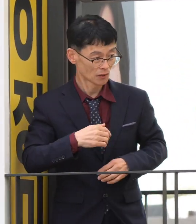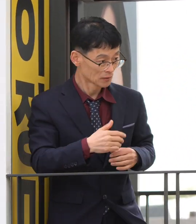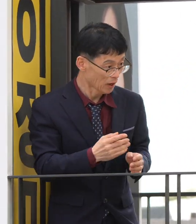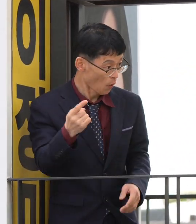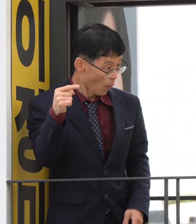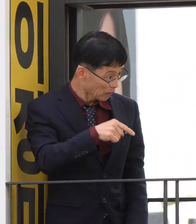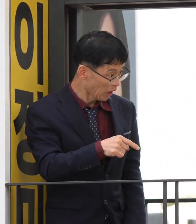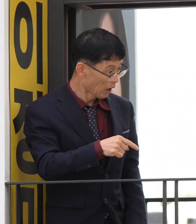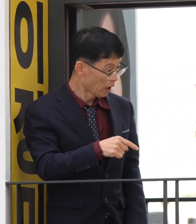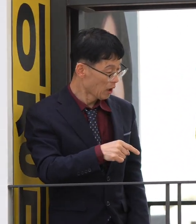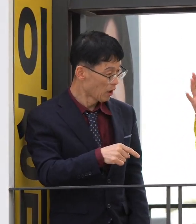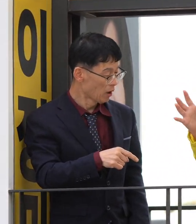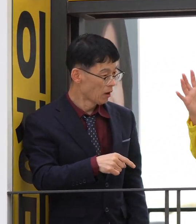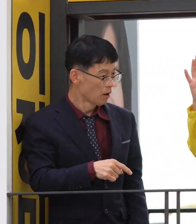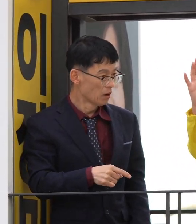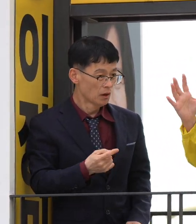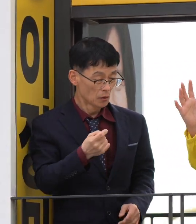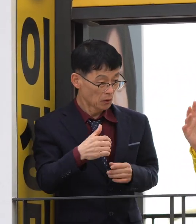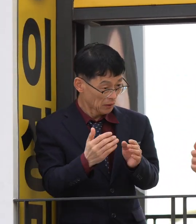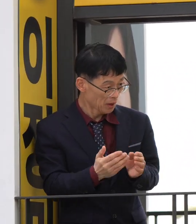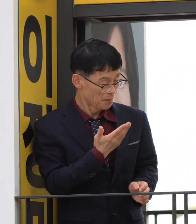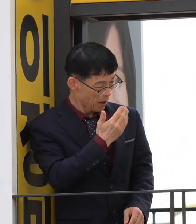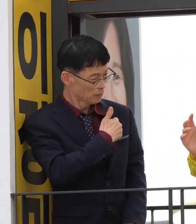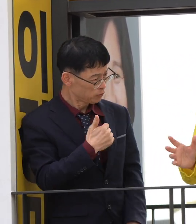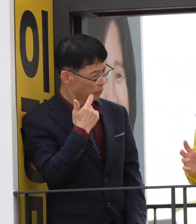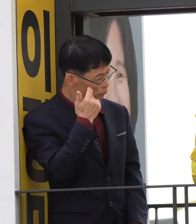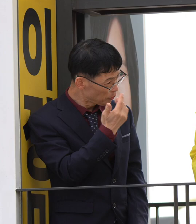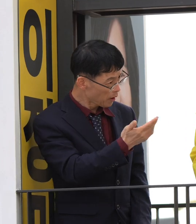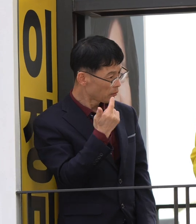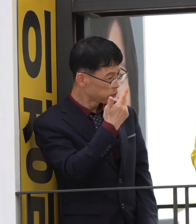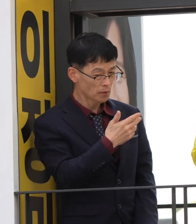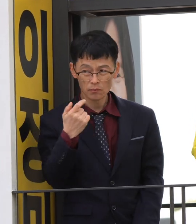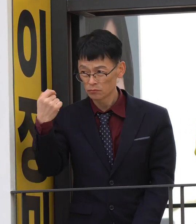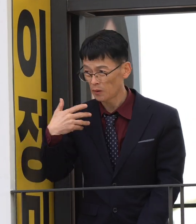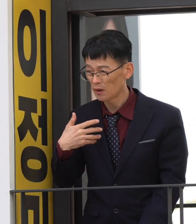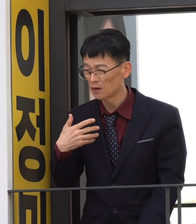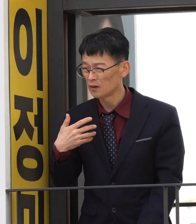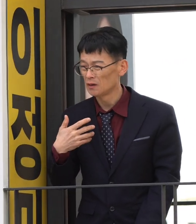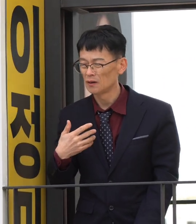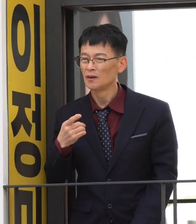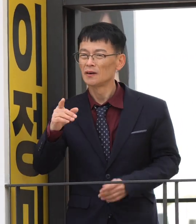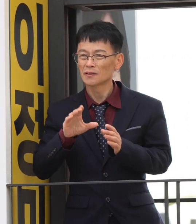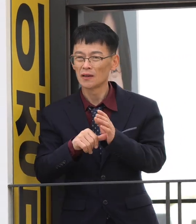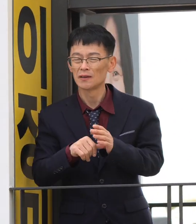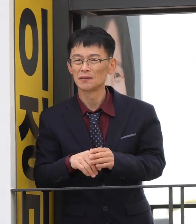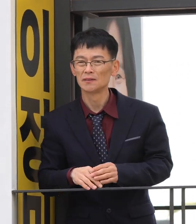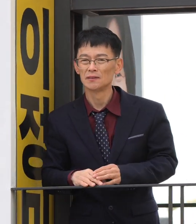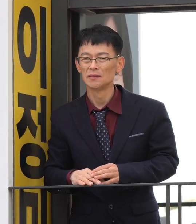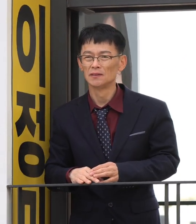정의당이 이곳에 작은 당이 그 일을 할 수 있겠어? 그러한